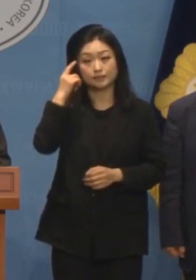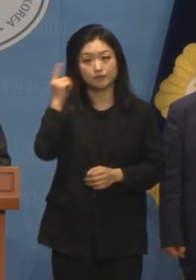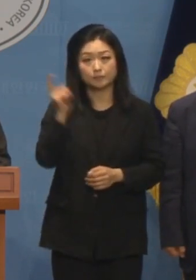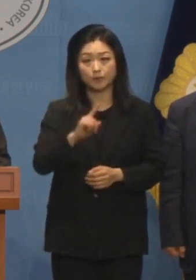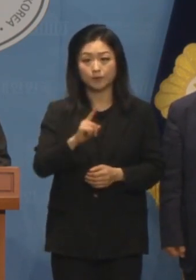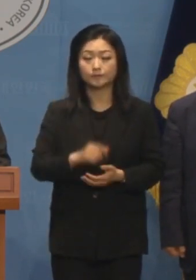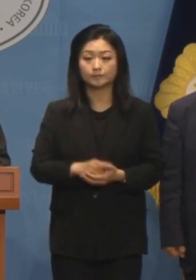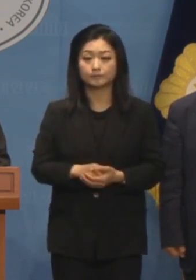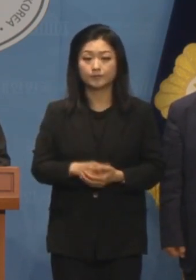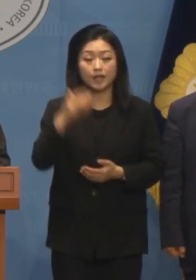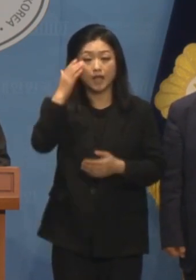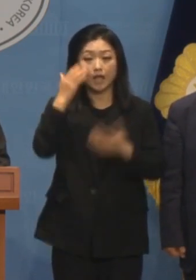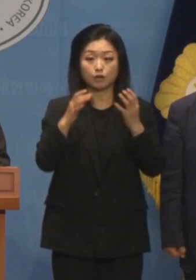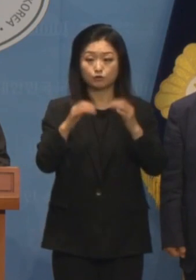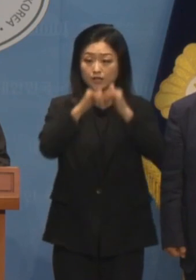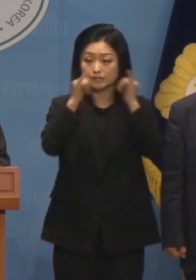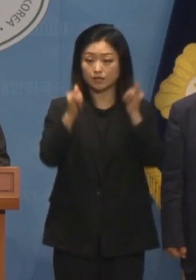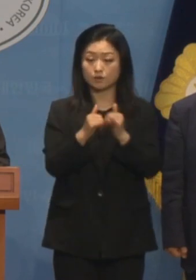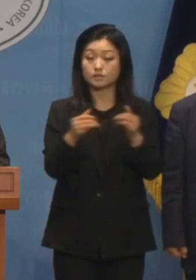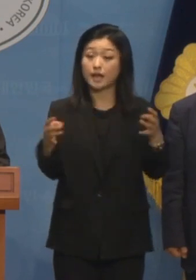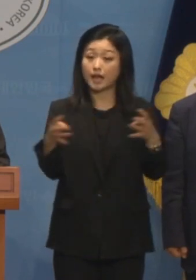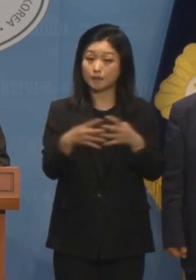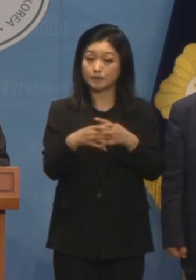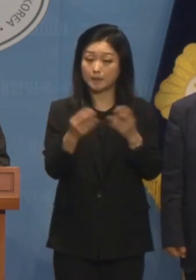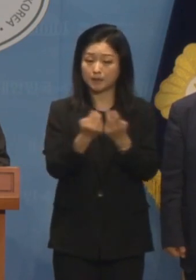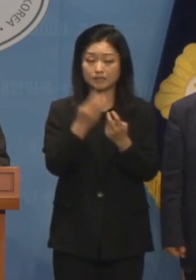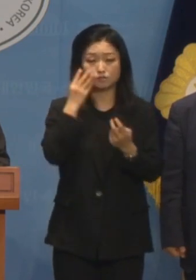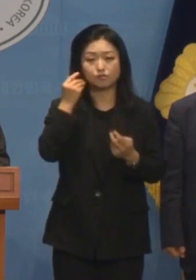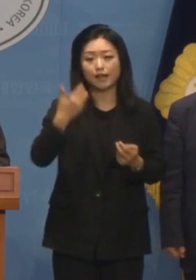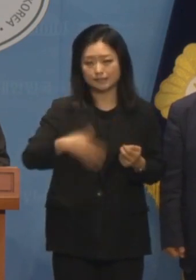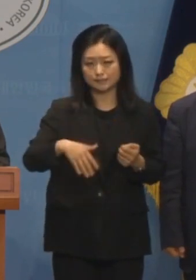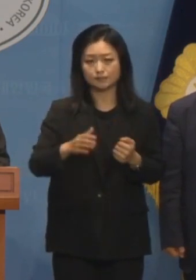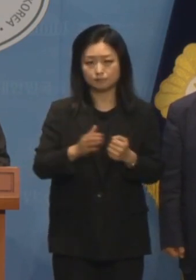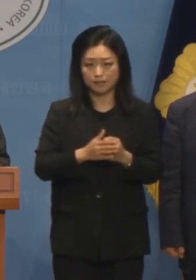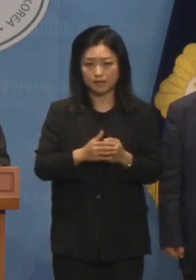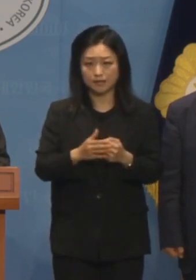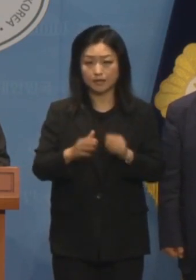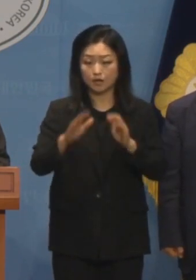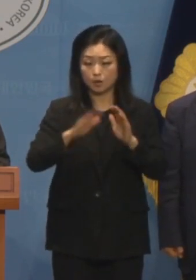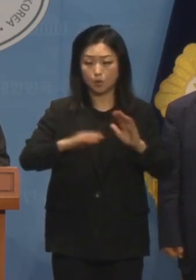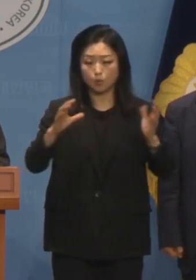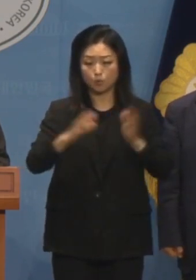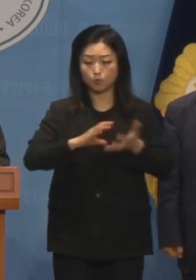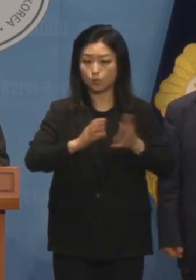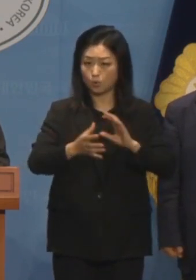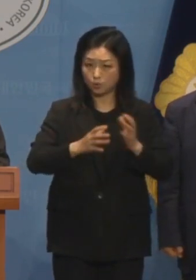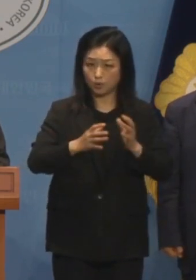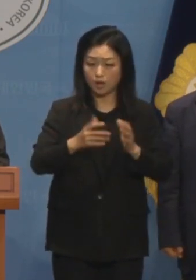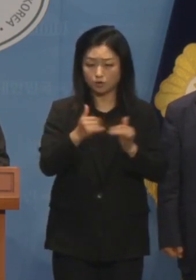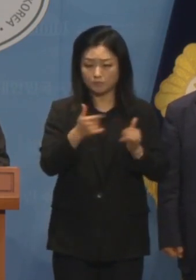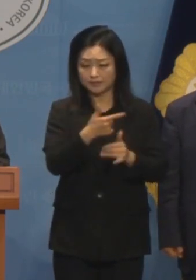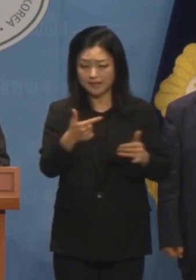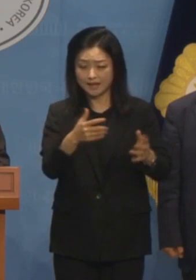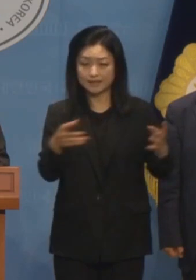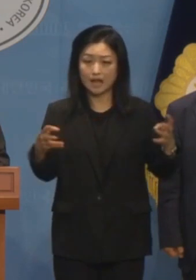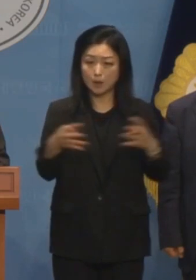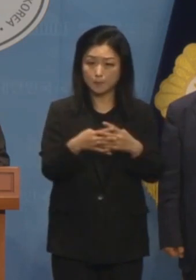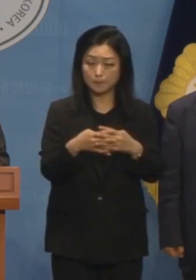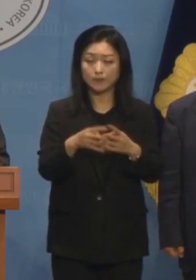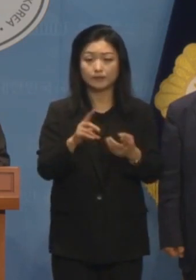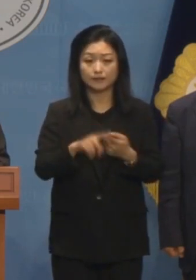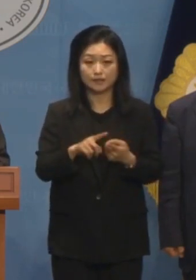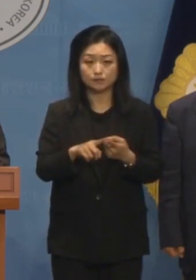듭니다. 우리나라가 사회적 합의라는 방식에 익숙하지 않기 때문에 공론화, 국민 대타협과 같은 도전에